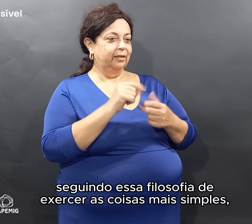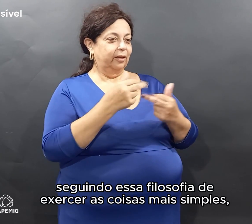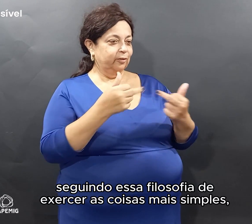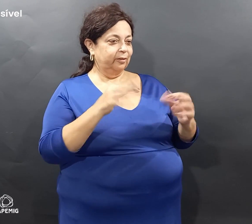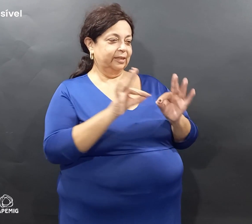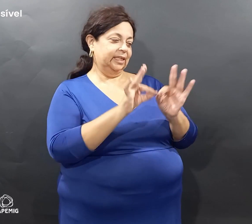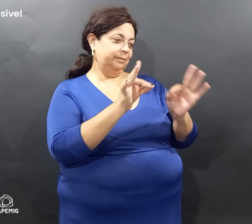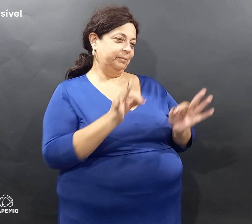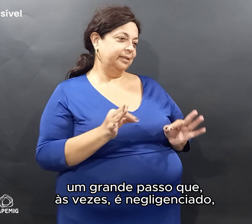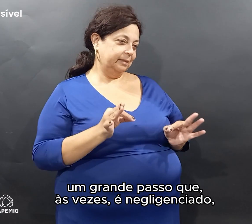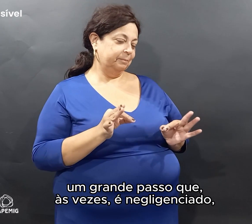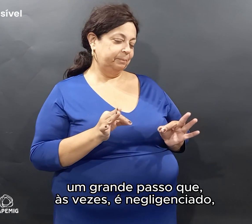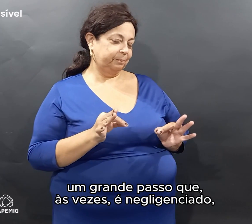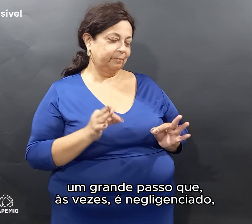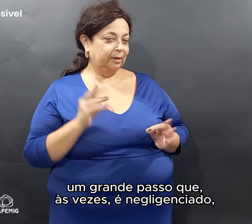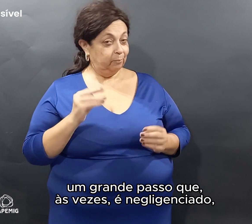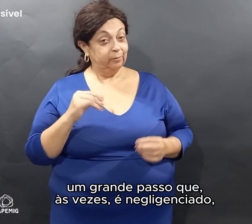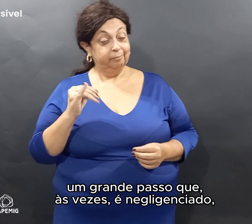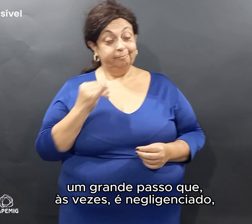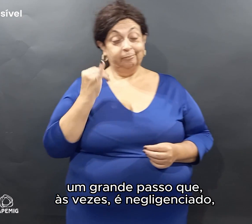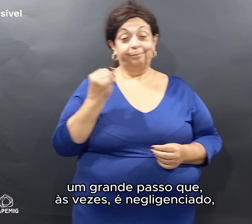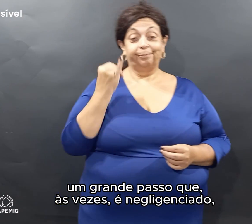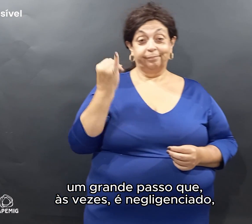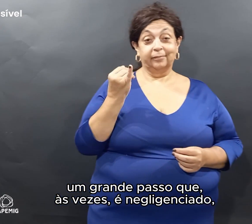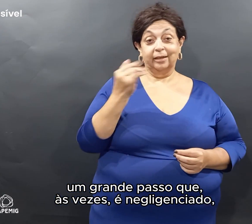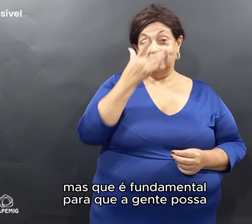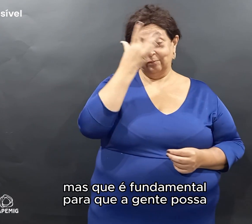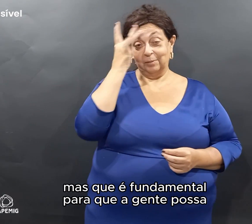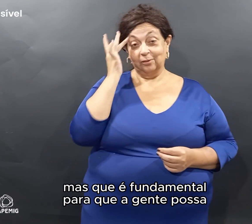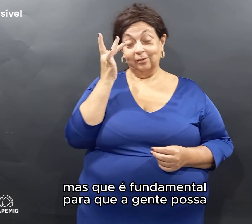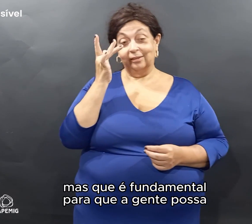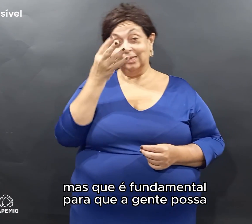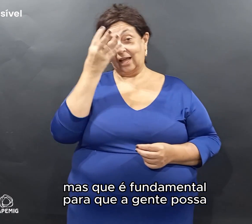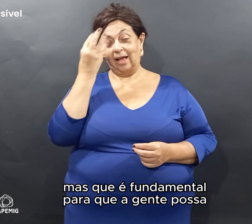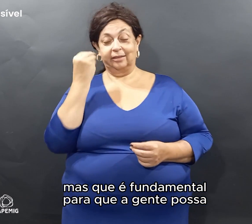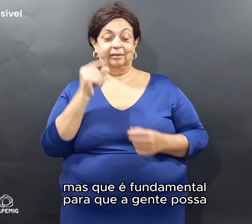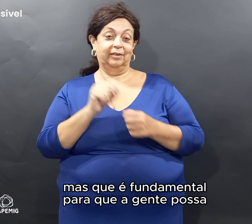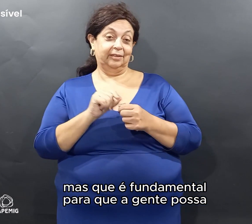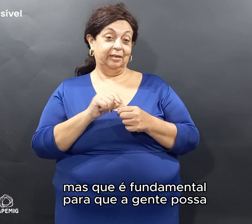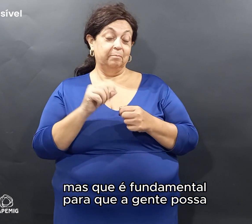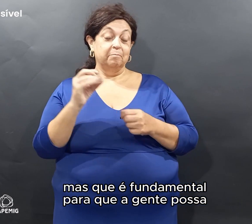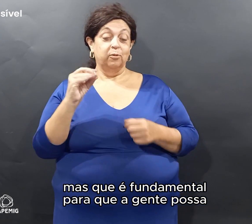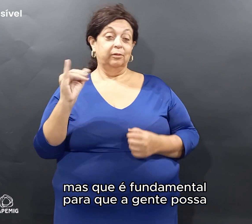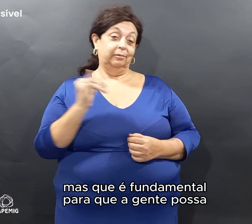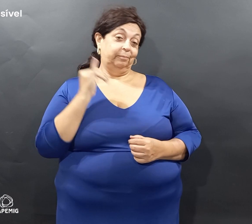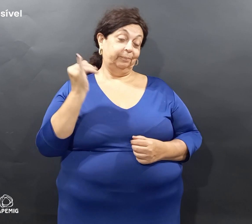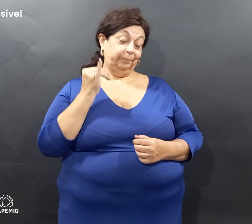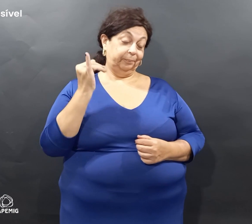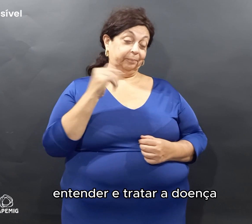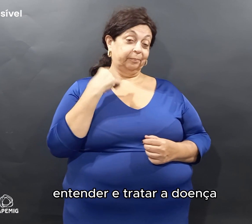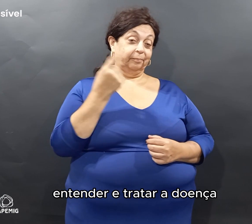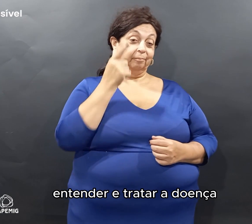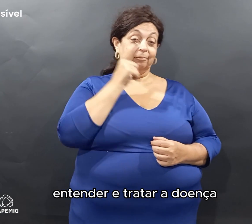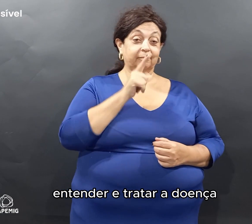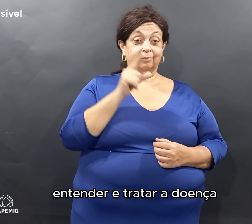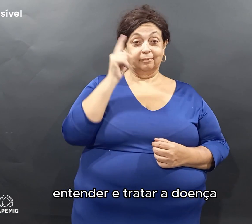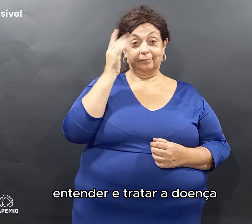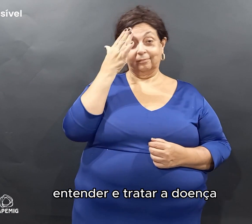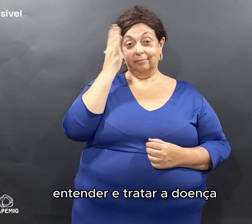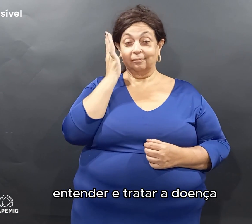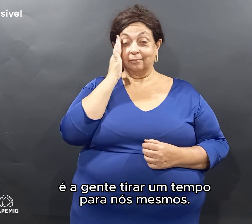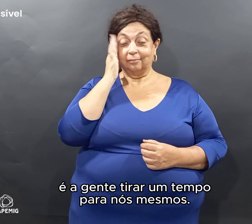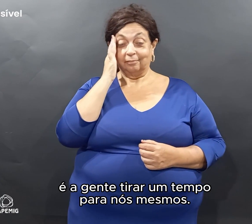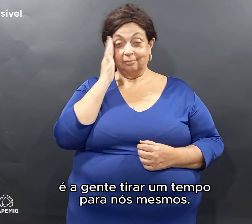mais simples, um grande passo que às vezes é negligenciado, mas que é fundamental para que a gente possa entender e tratar